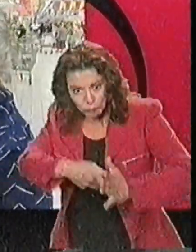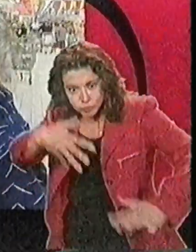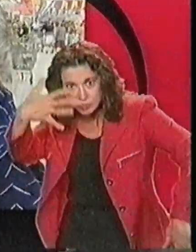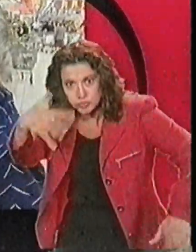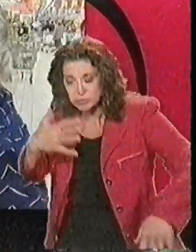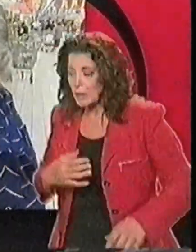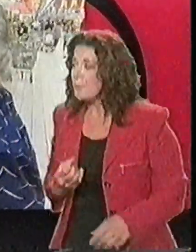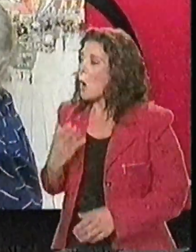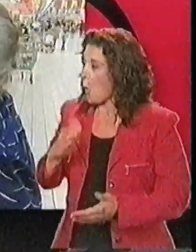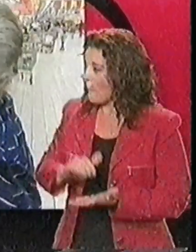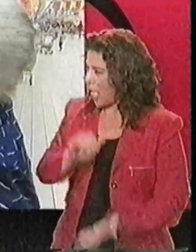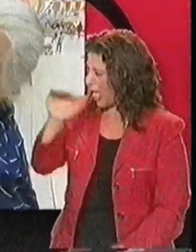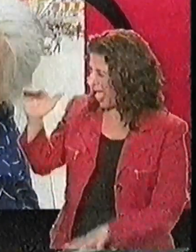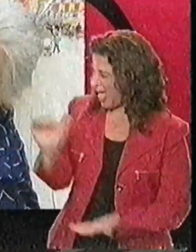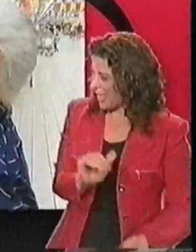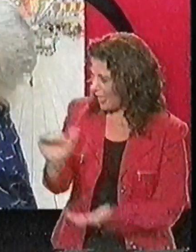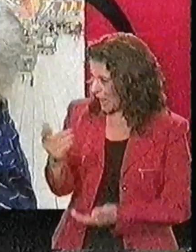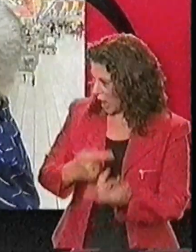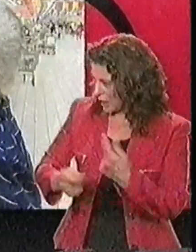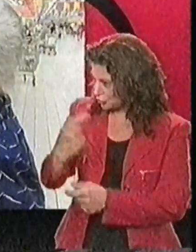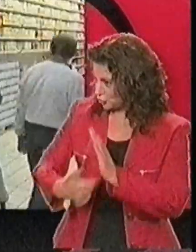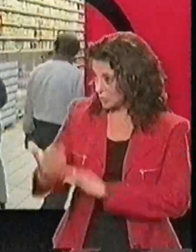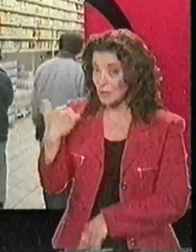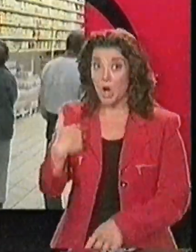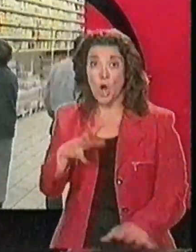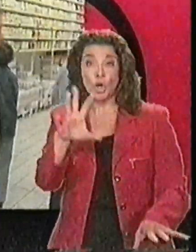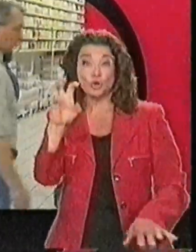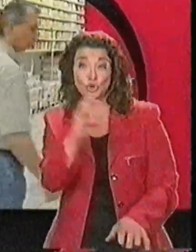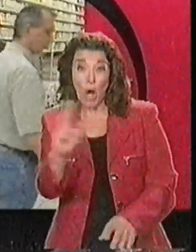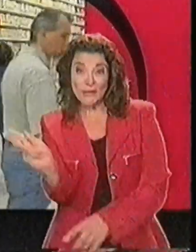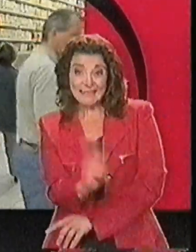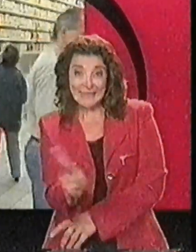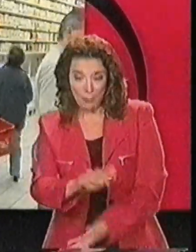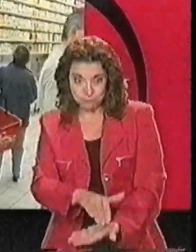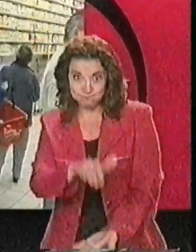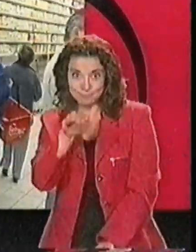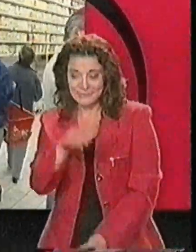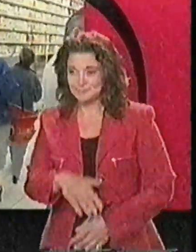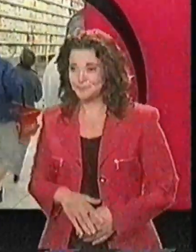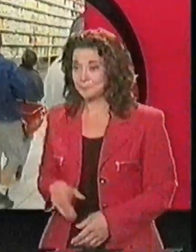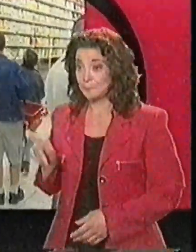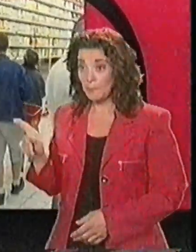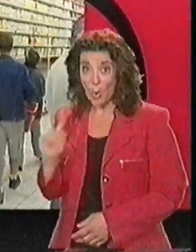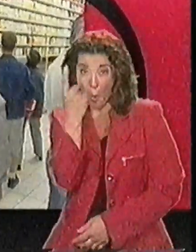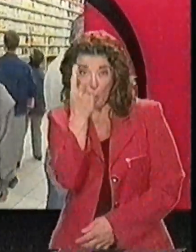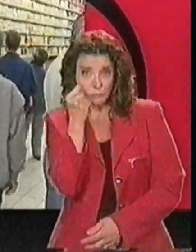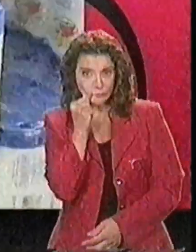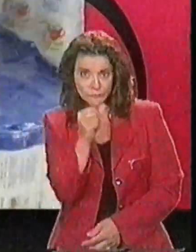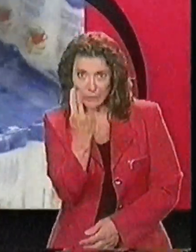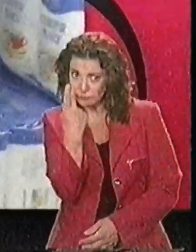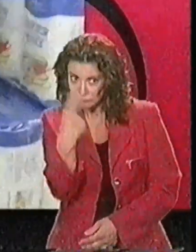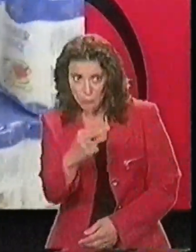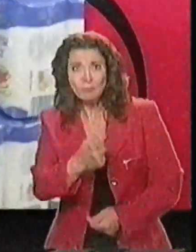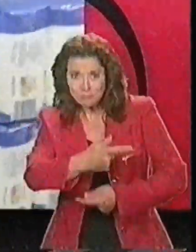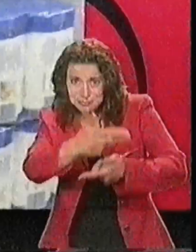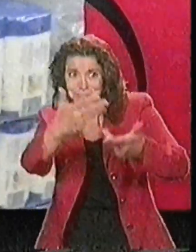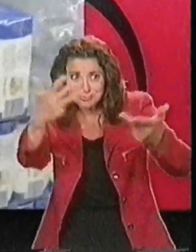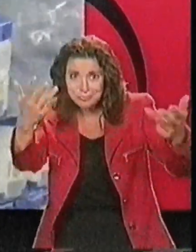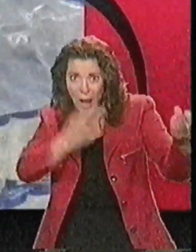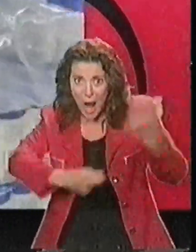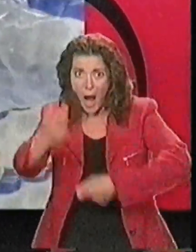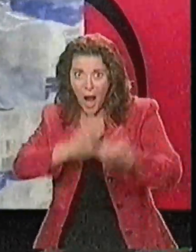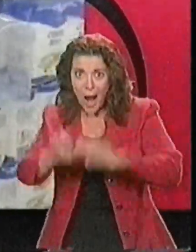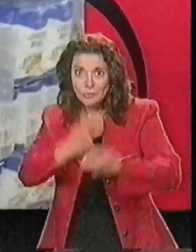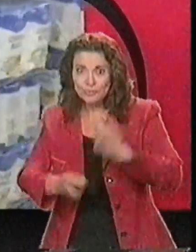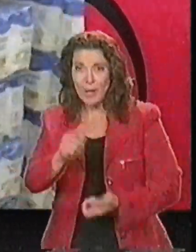Combien en avez-vous acheté? Environ 30 kilos. Séverina n'est pas la seule à avoir fait cela. Résultat, avant le 1er mai,